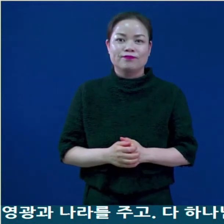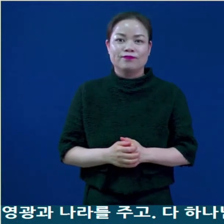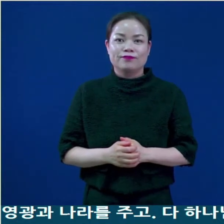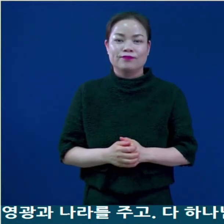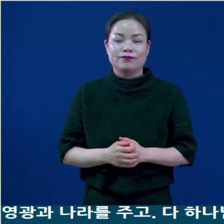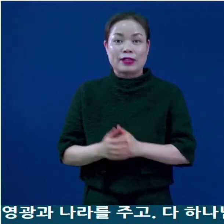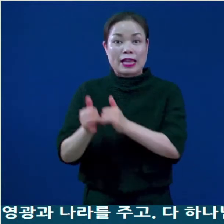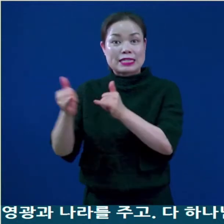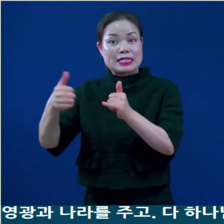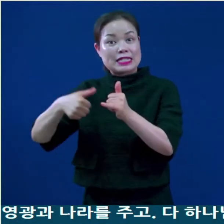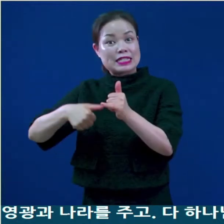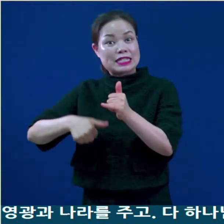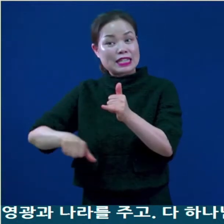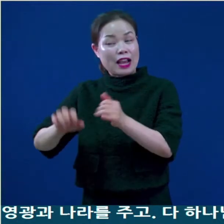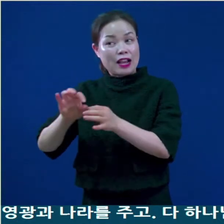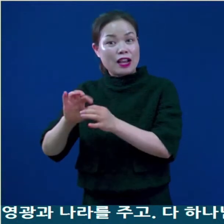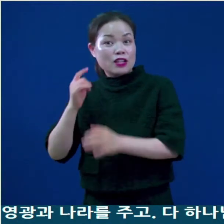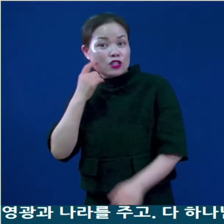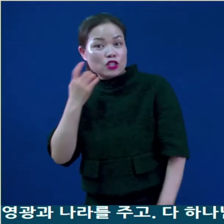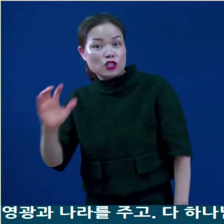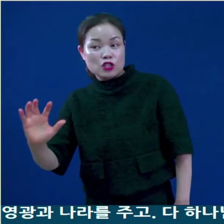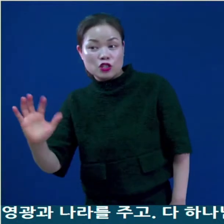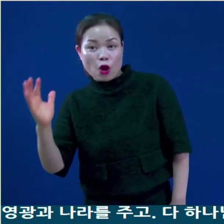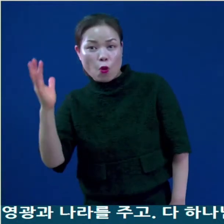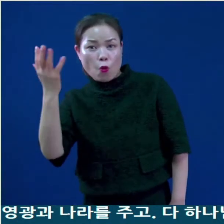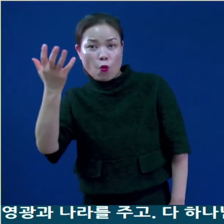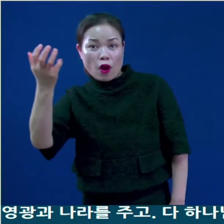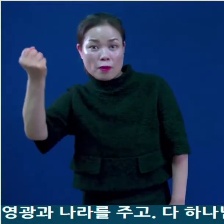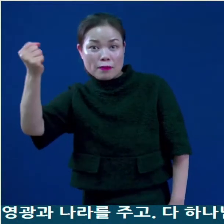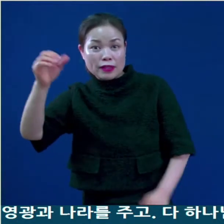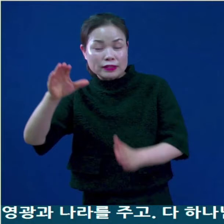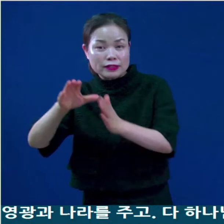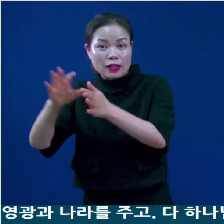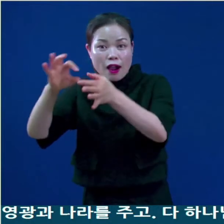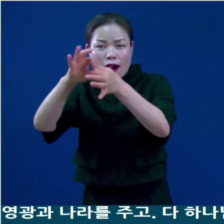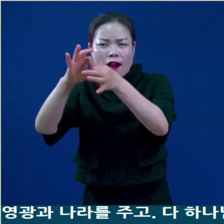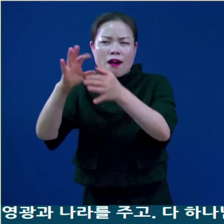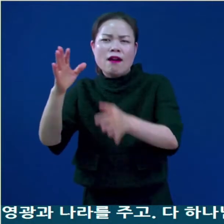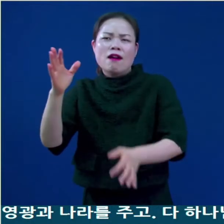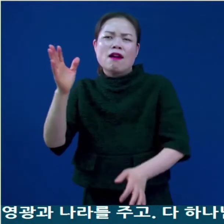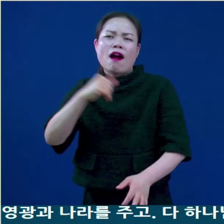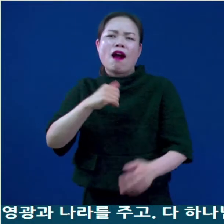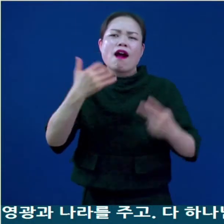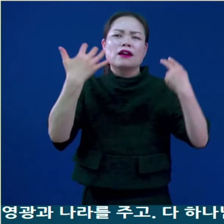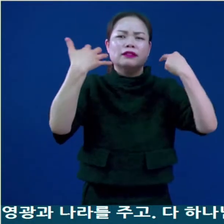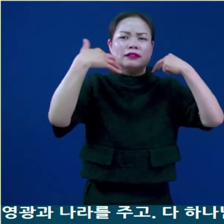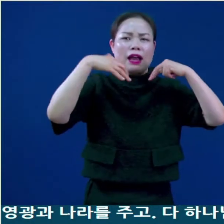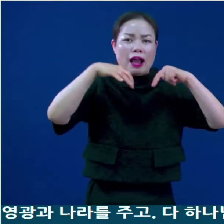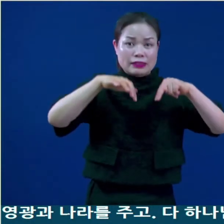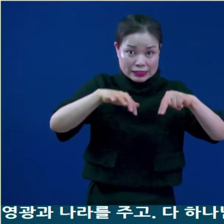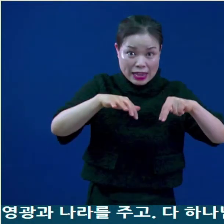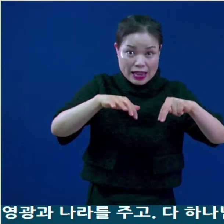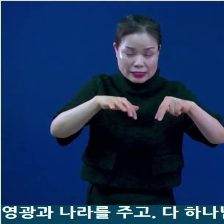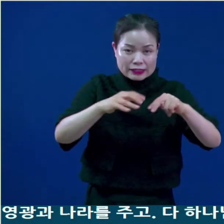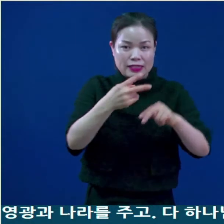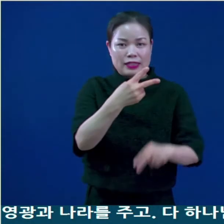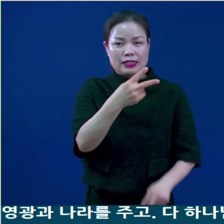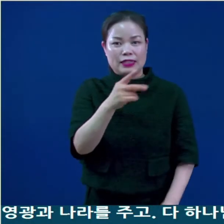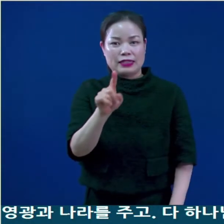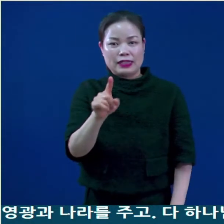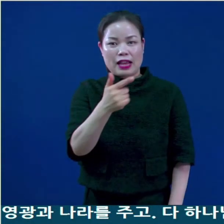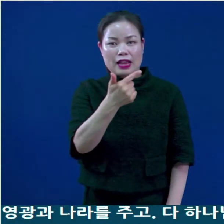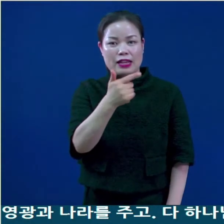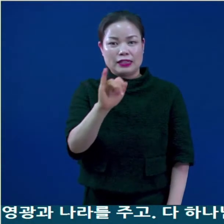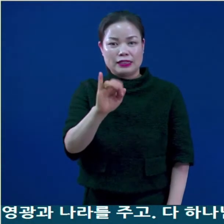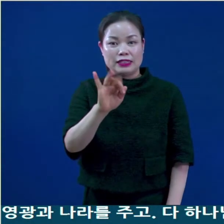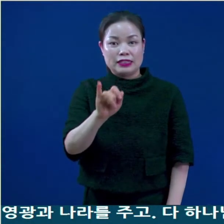이제 인자가 영광 받을 때 이렇게 연결되어짐으로, 다니엘서 7장 13절에 인자